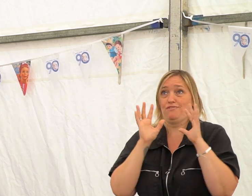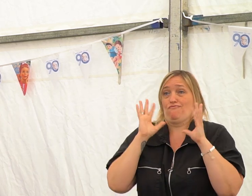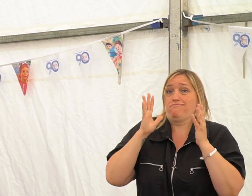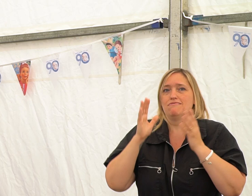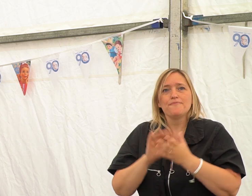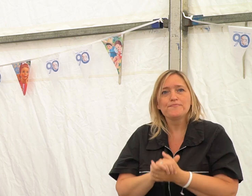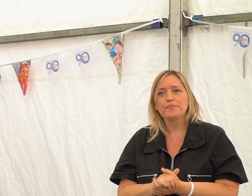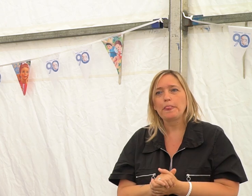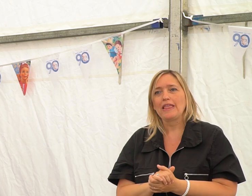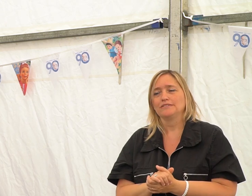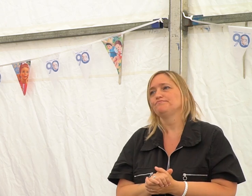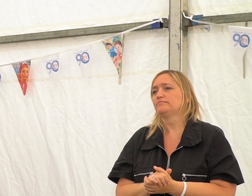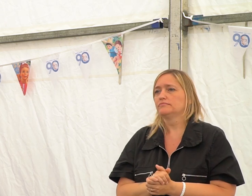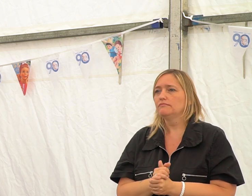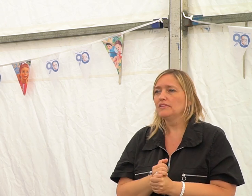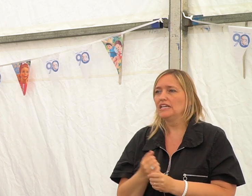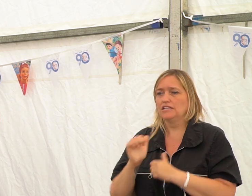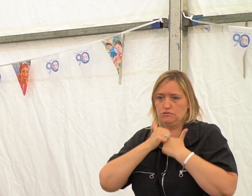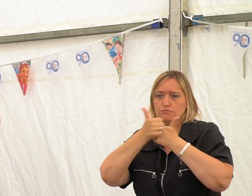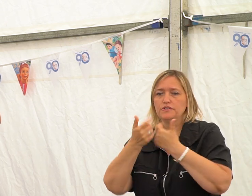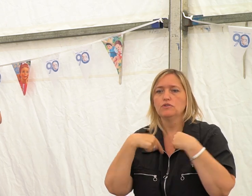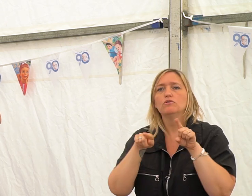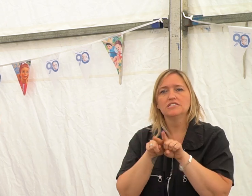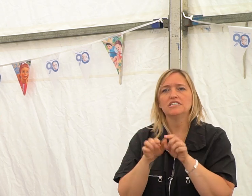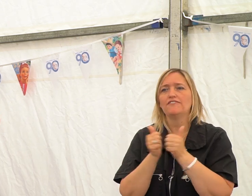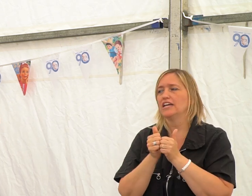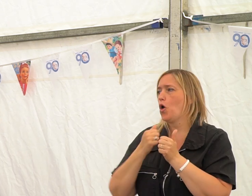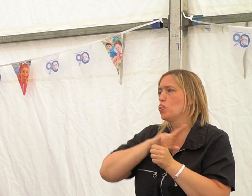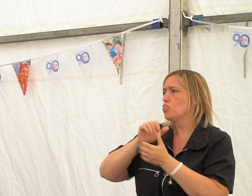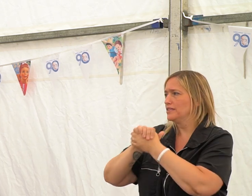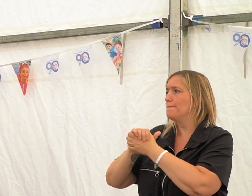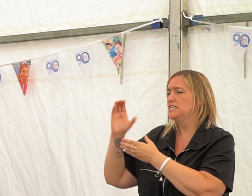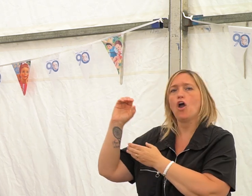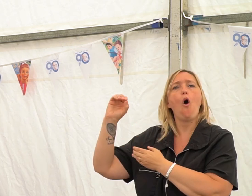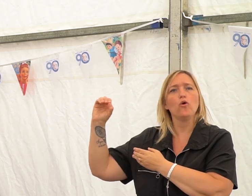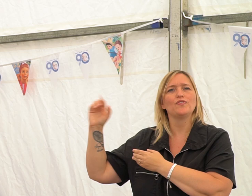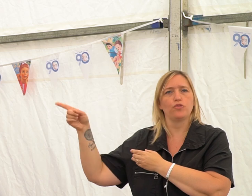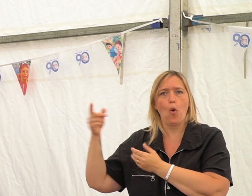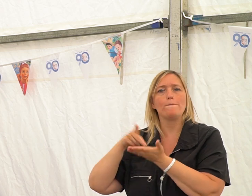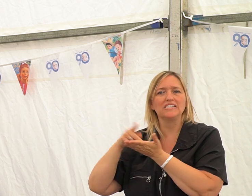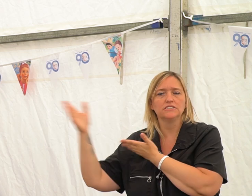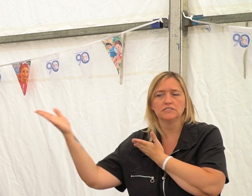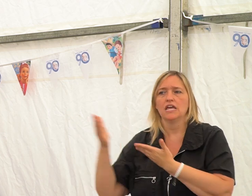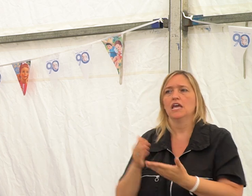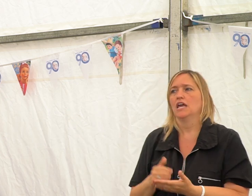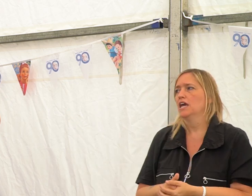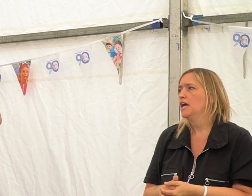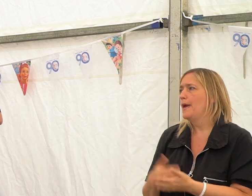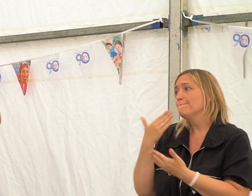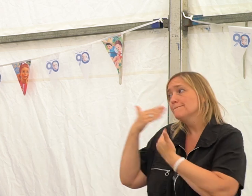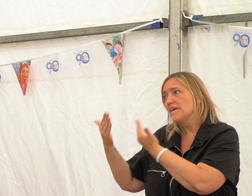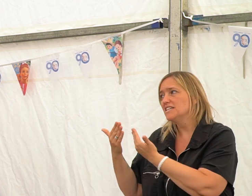aussi, et qui a été suivi par notre ami Osvaldo, donc grazie mille Osvaldo, donc d'avoir